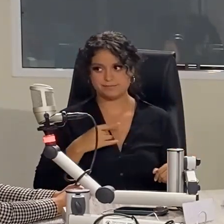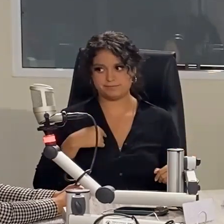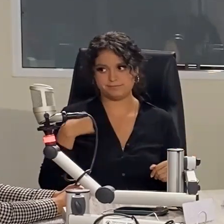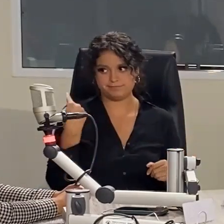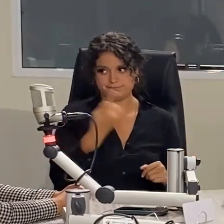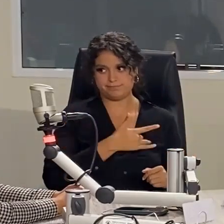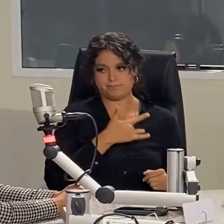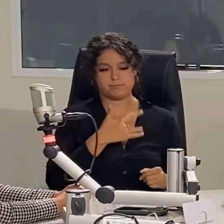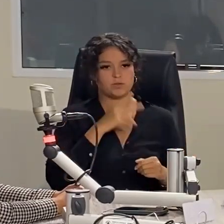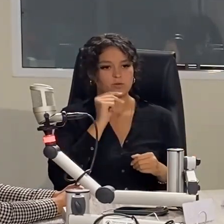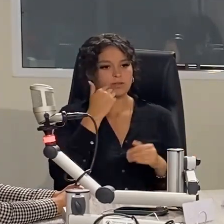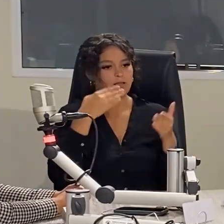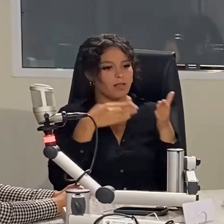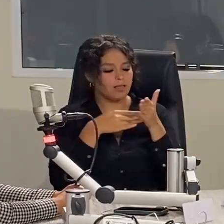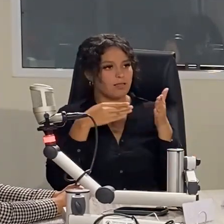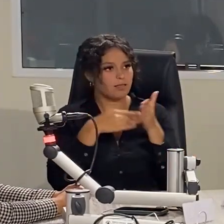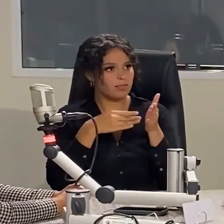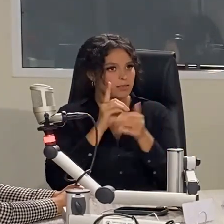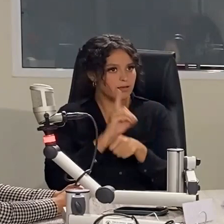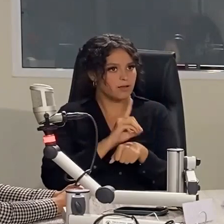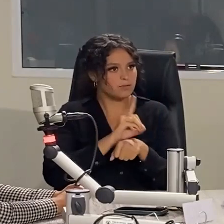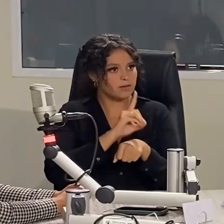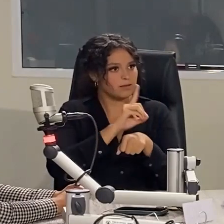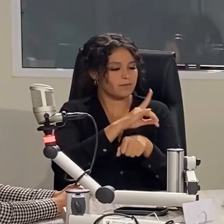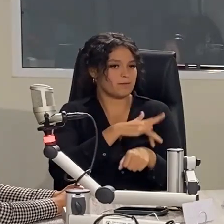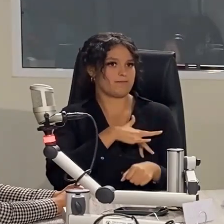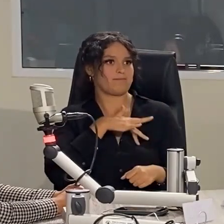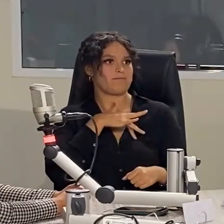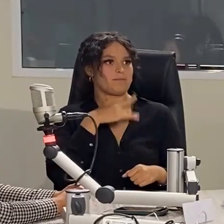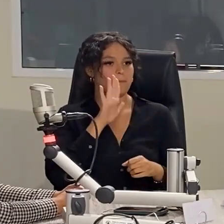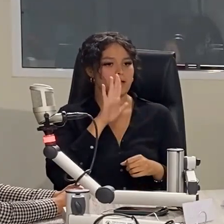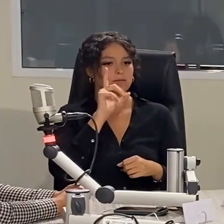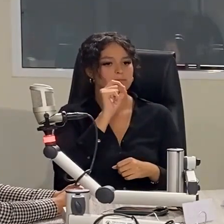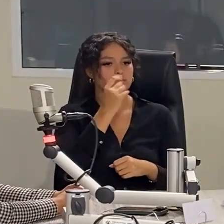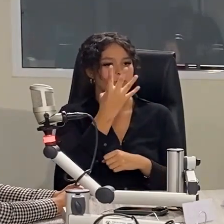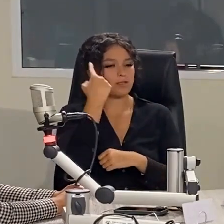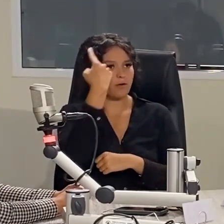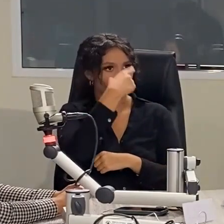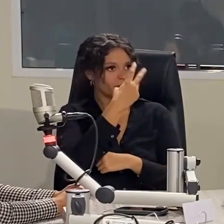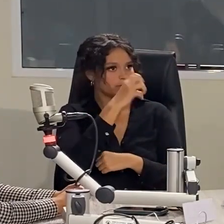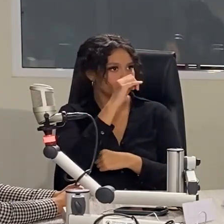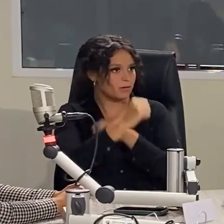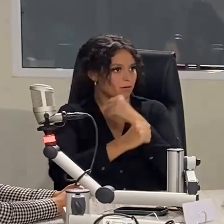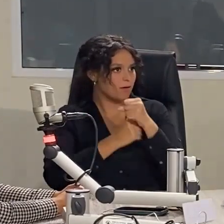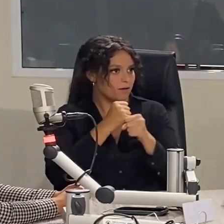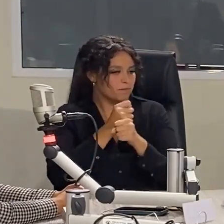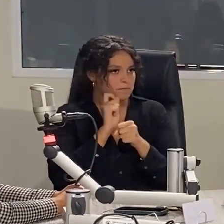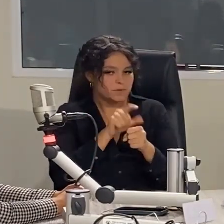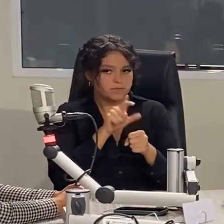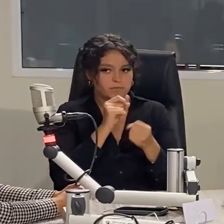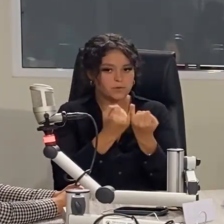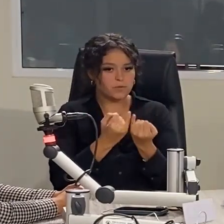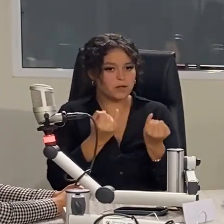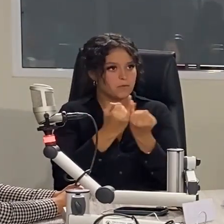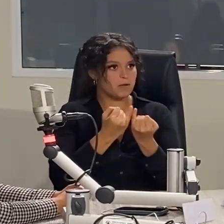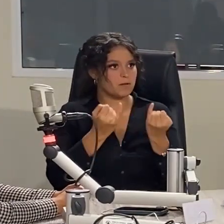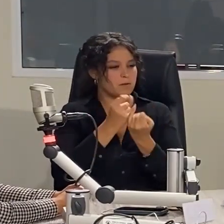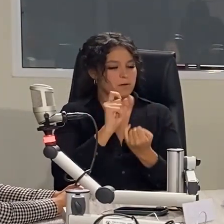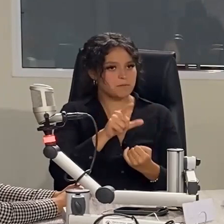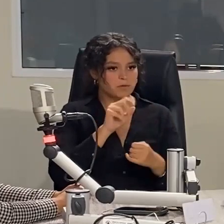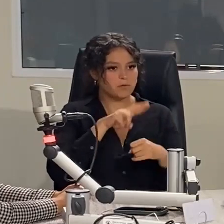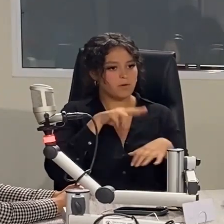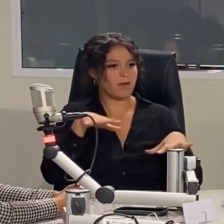único que se tiene que hacer también es pues derribar esas barreras, ¿no? Porque, por